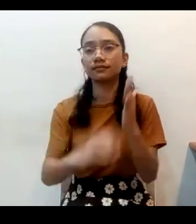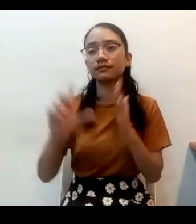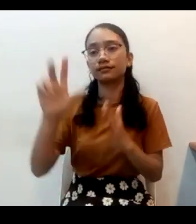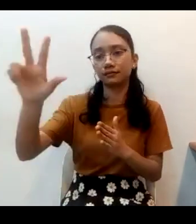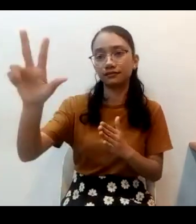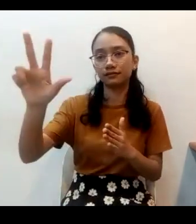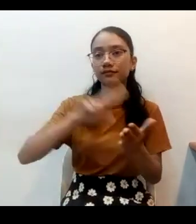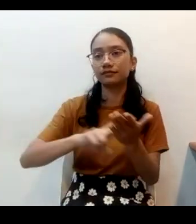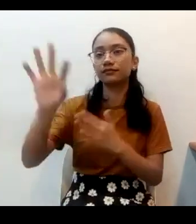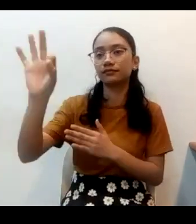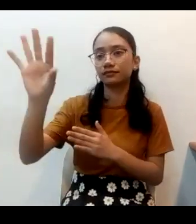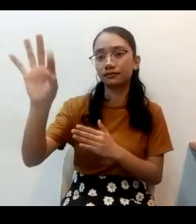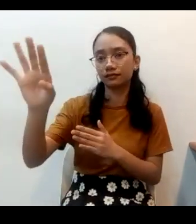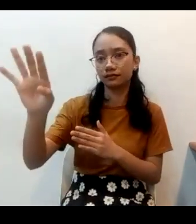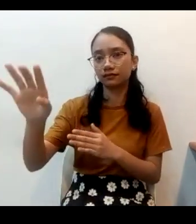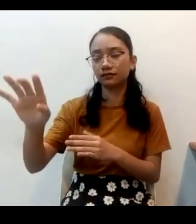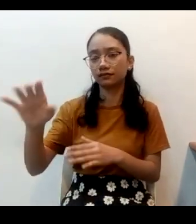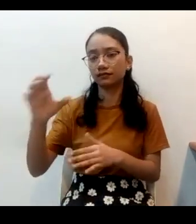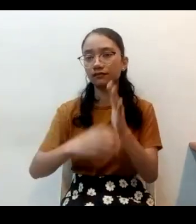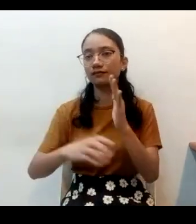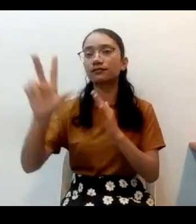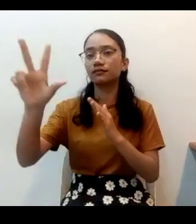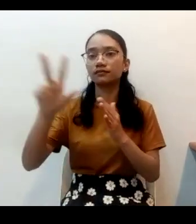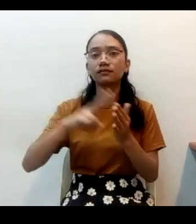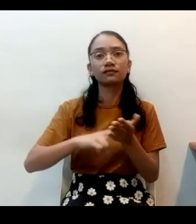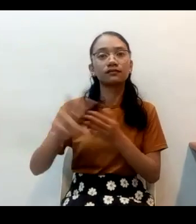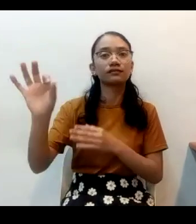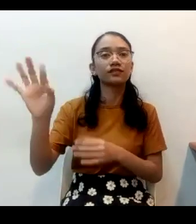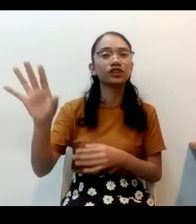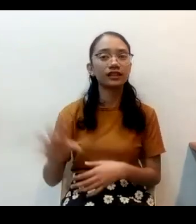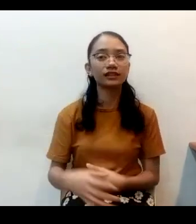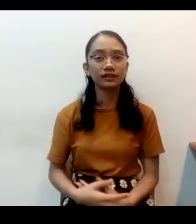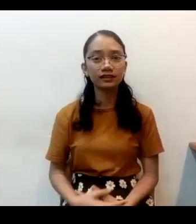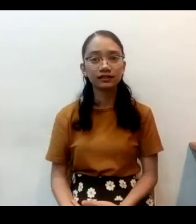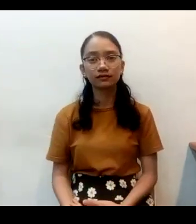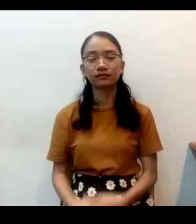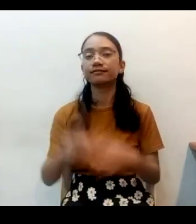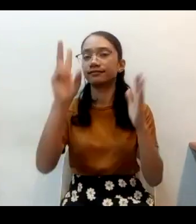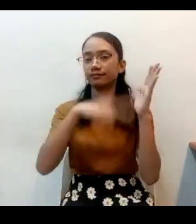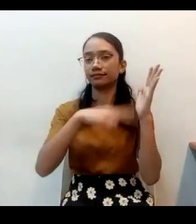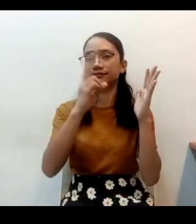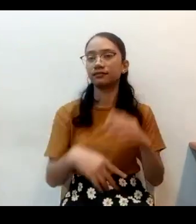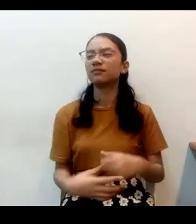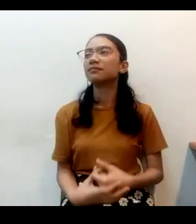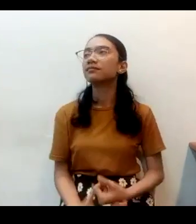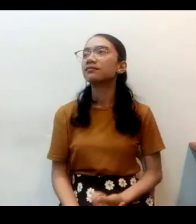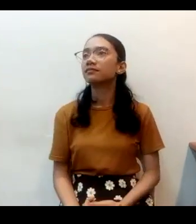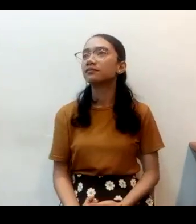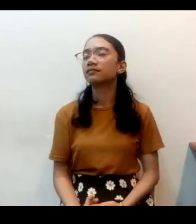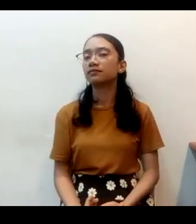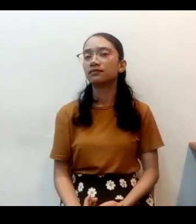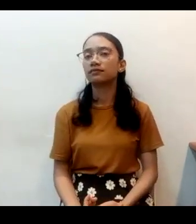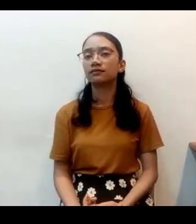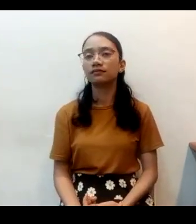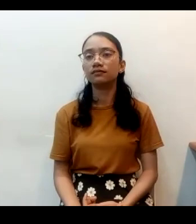verse 19. Chapter 3 po, verse 19. Would you read? Sa pawis ng iyong mukha ay kakain